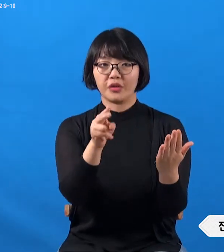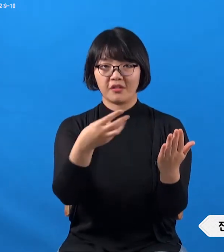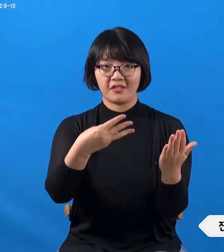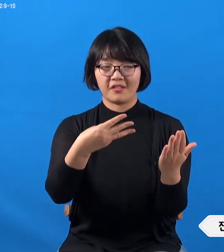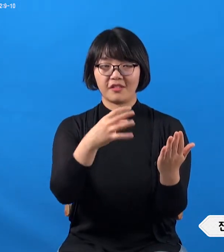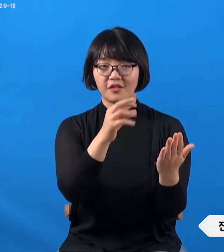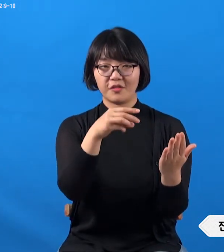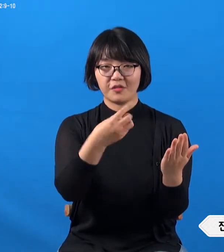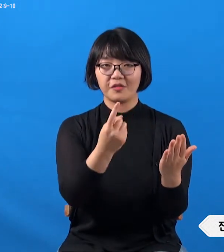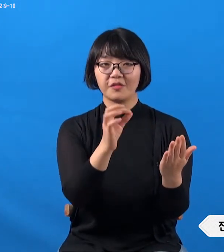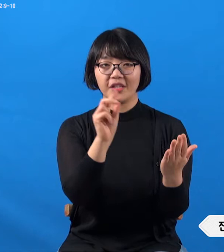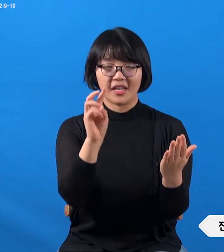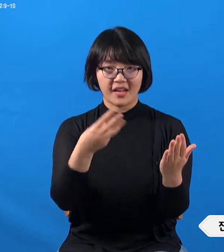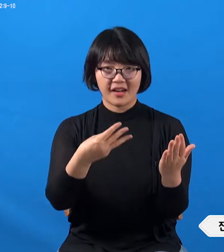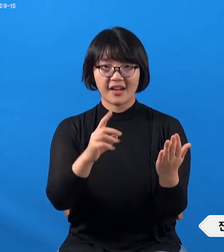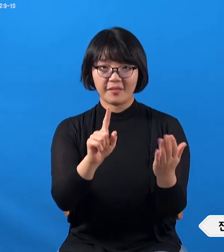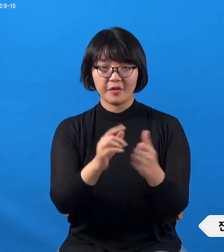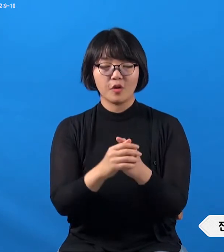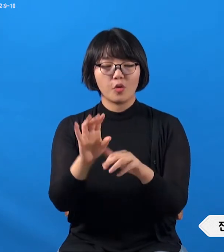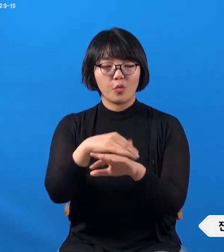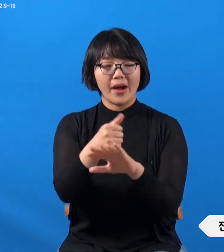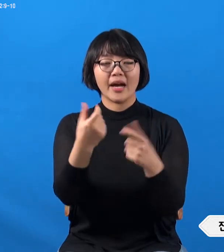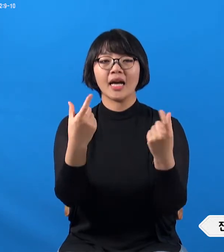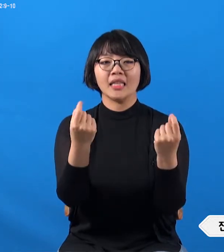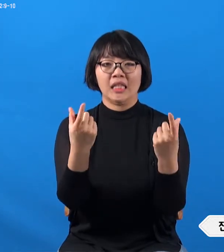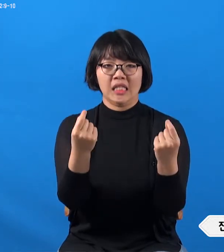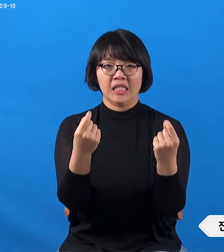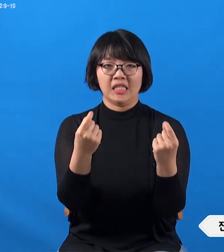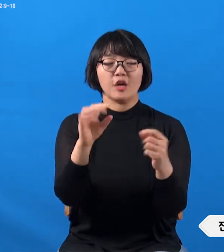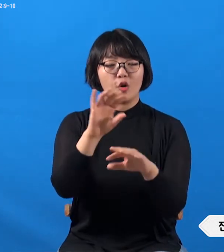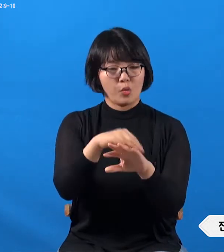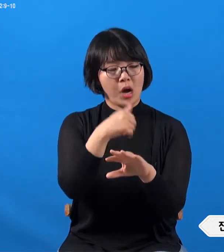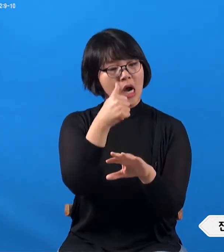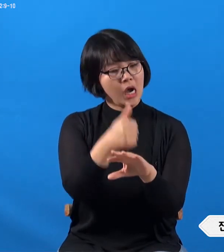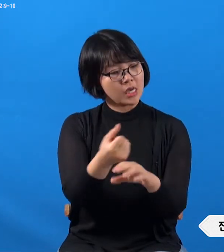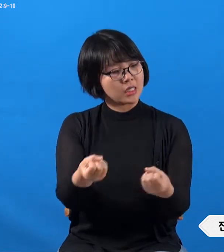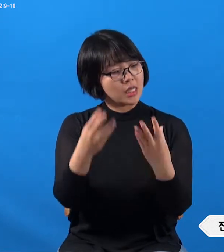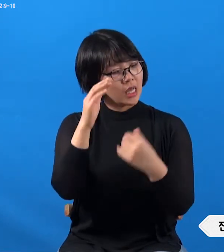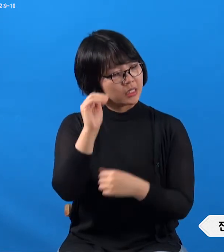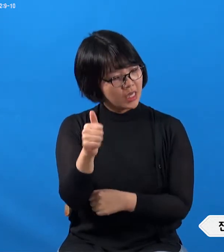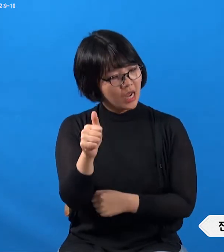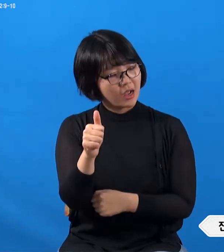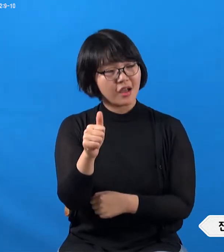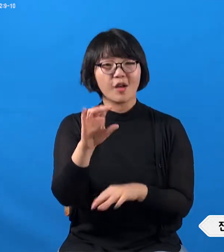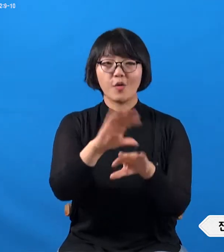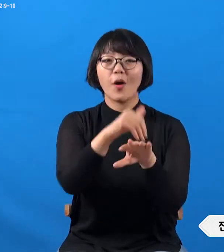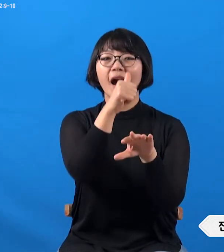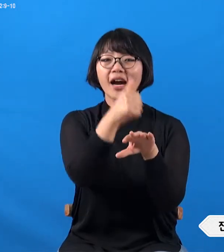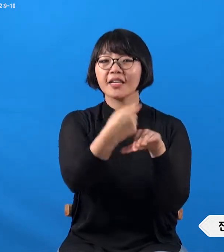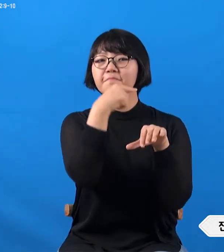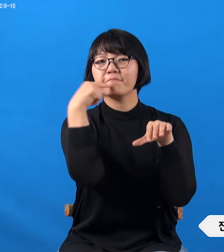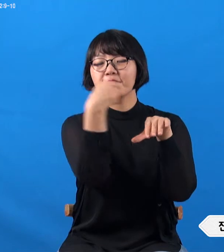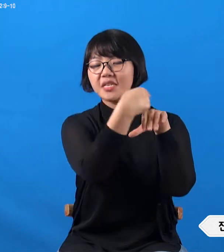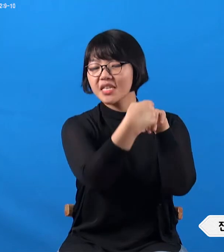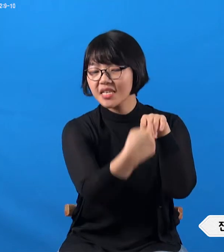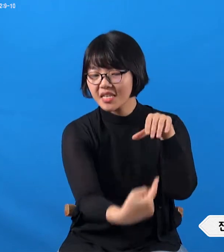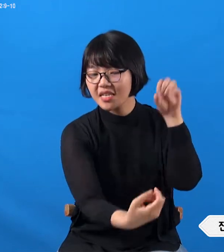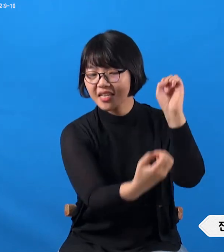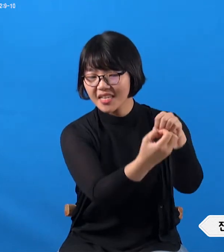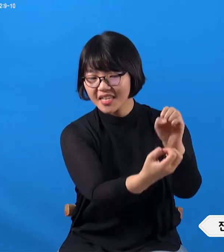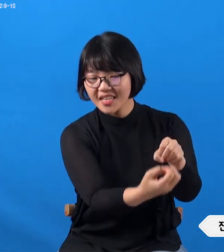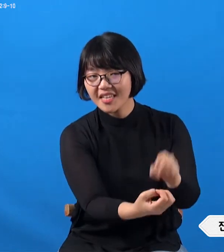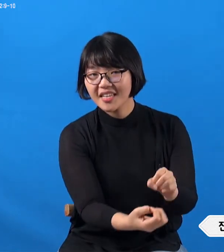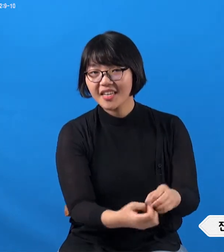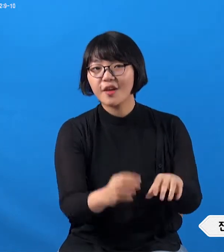단어에 익숙합니다. 왕 같은, 바로 왕인 제사장들을 이야기합니다. 왕의 혈통,